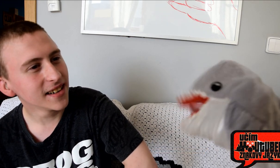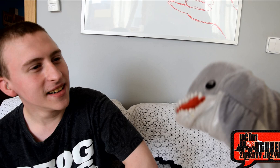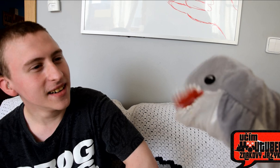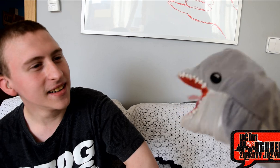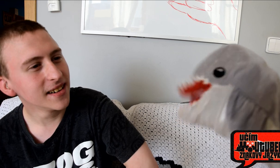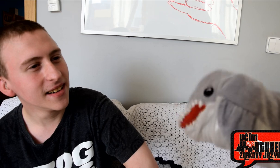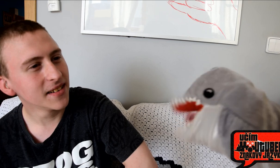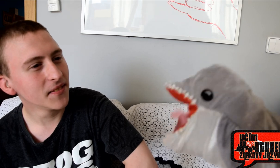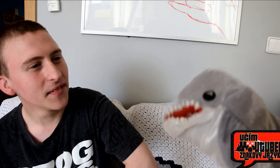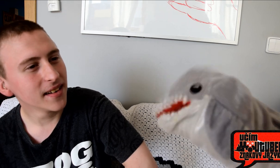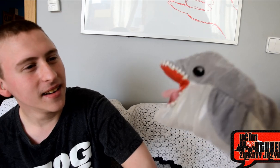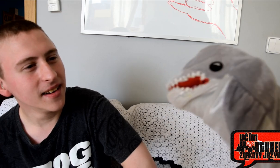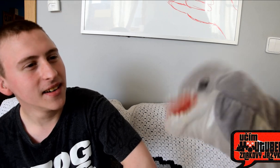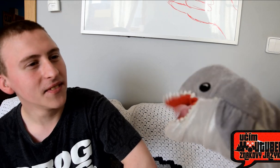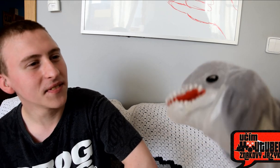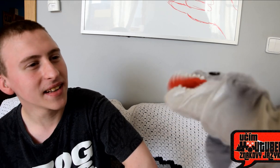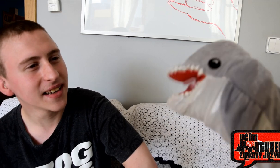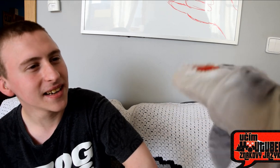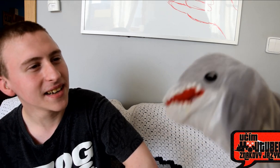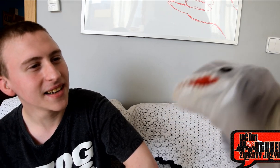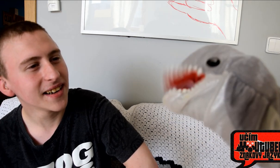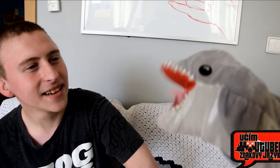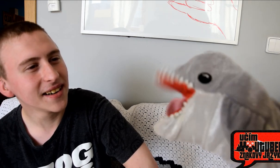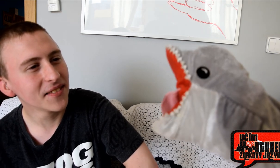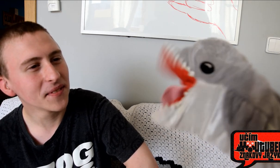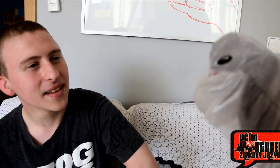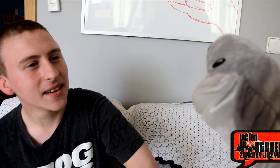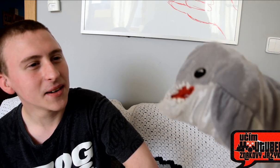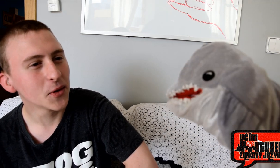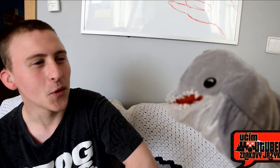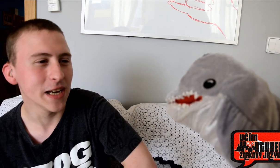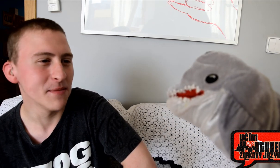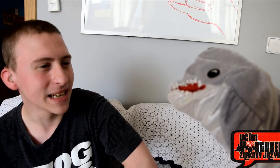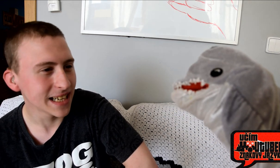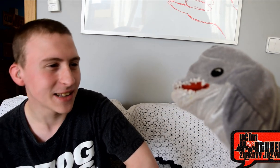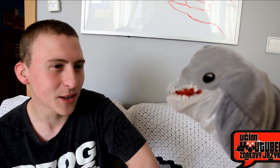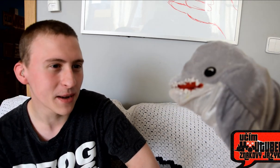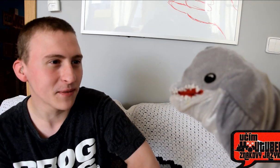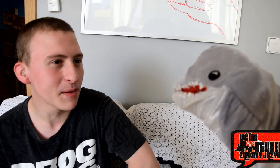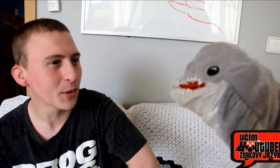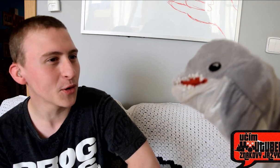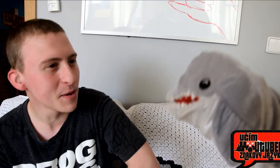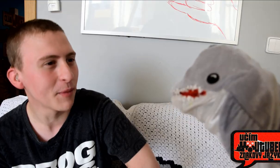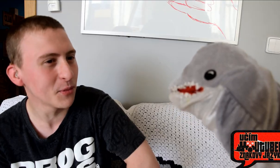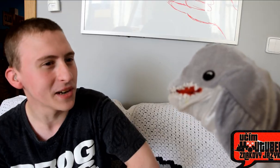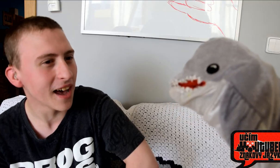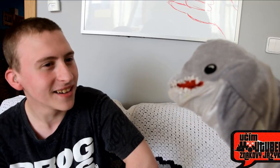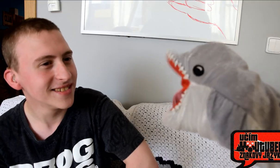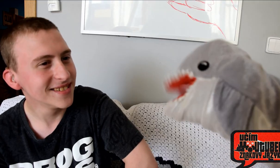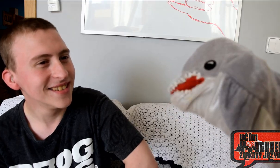mi nějakou zrakovou řeč a ji zkusím udělat se svýma ploutvičkama. Uvidíme, jestli to s těma ploutvima půjde. Takže budu a